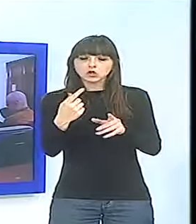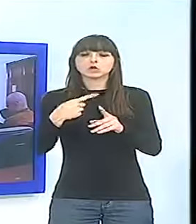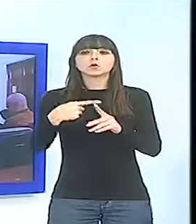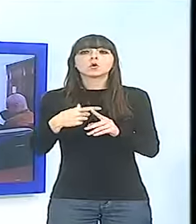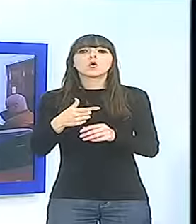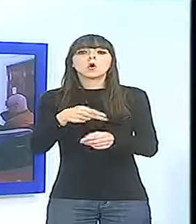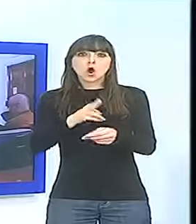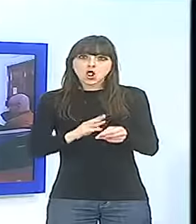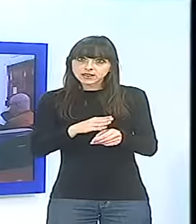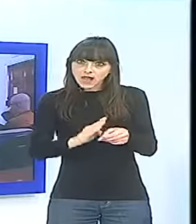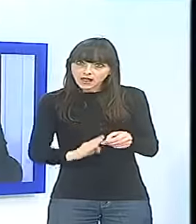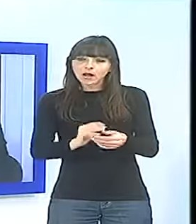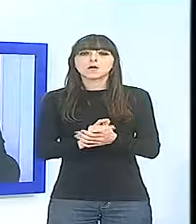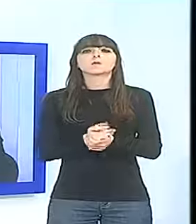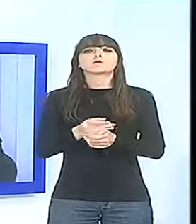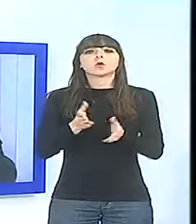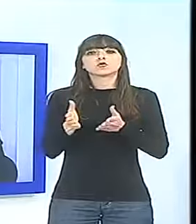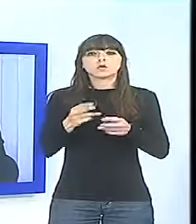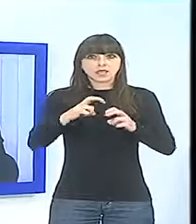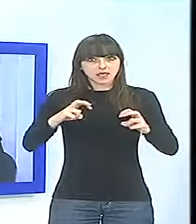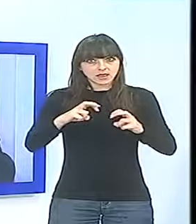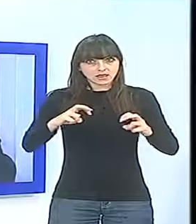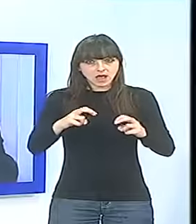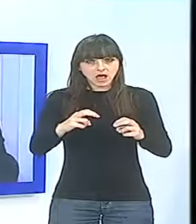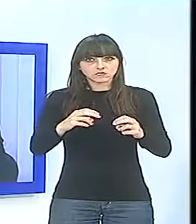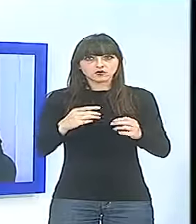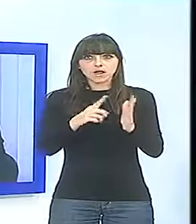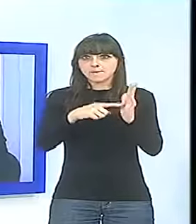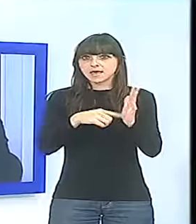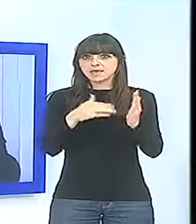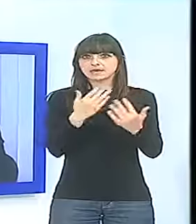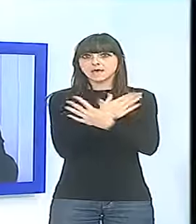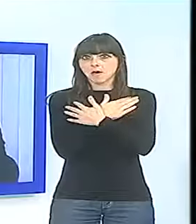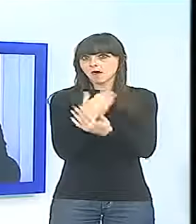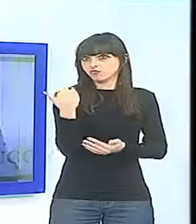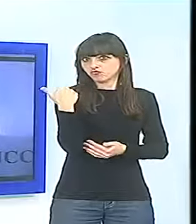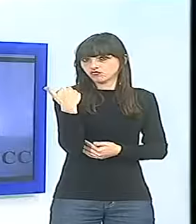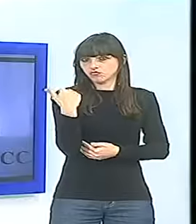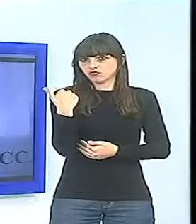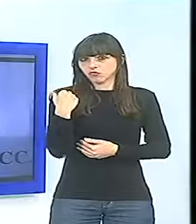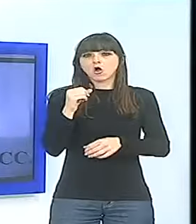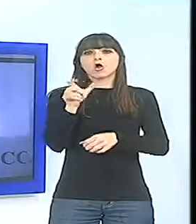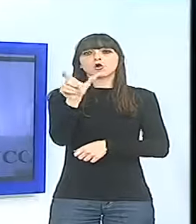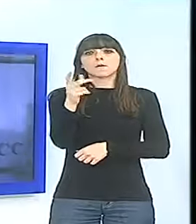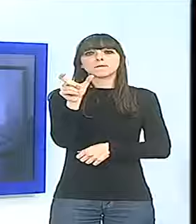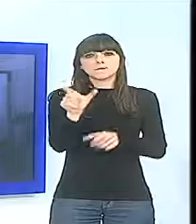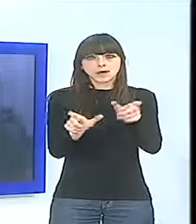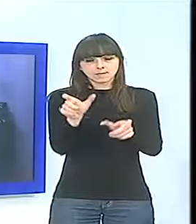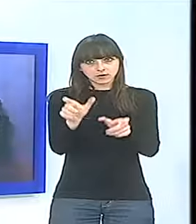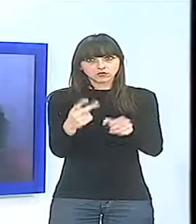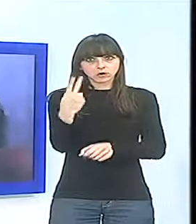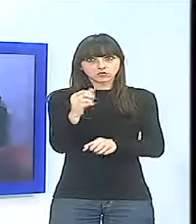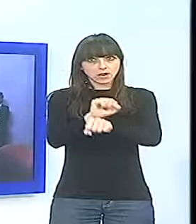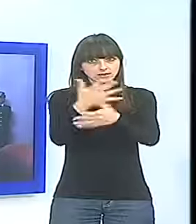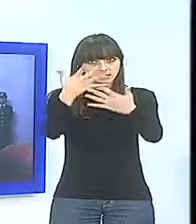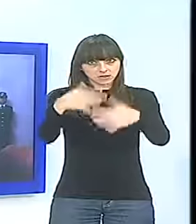serramanico. Nell'ambito delle stesse indagini, nel maggio scorso, erano già stati effettuati 2 arresti a Capannori, con il sequestro di